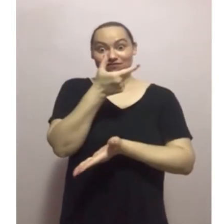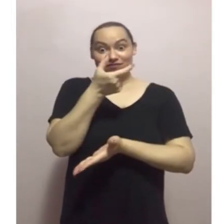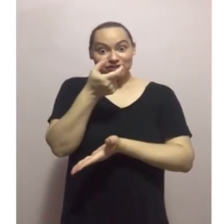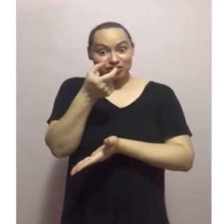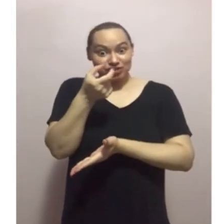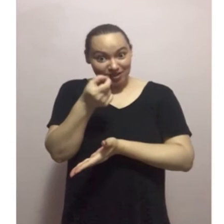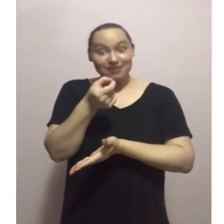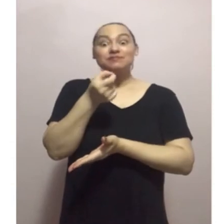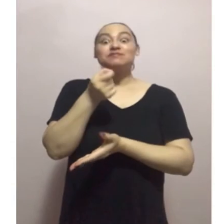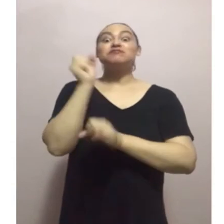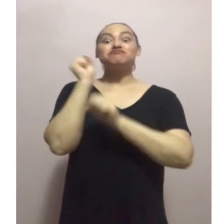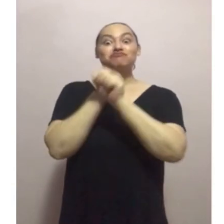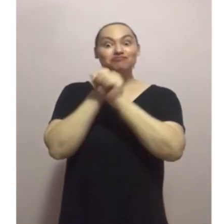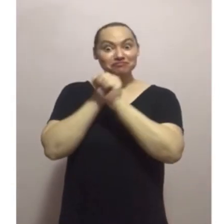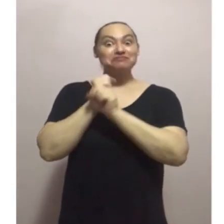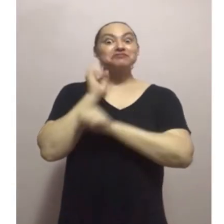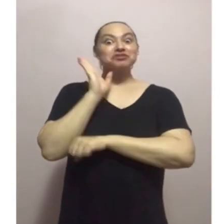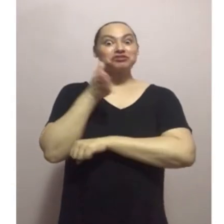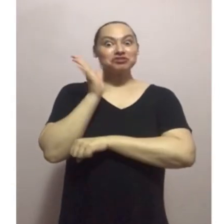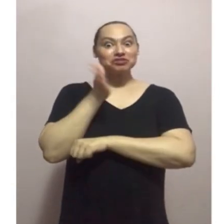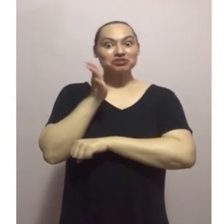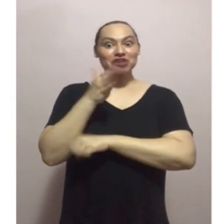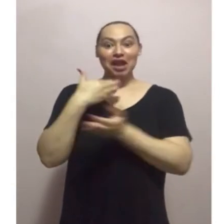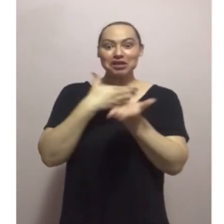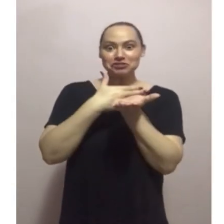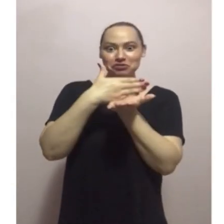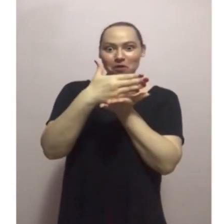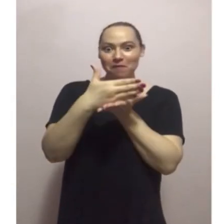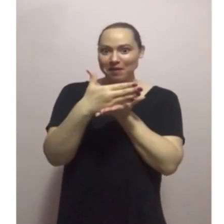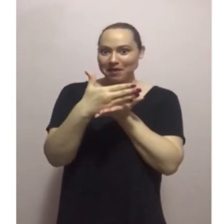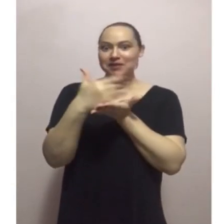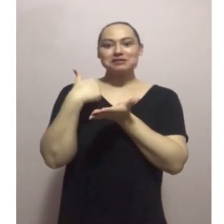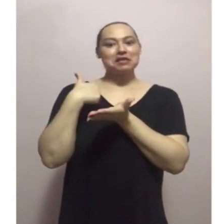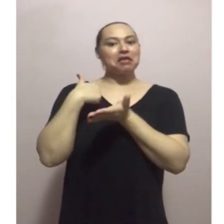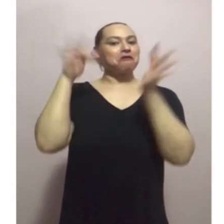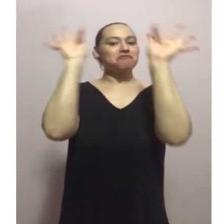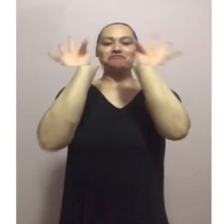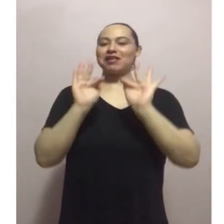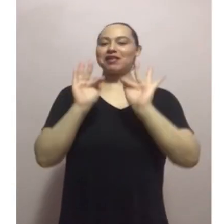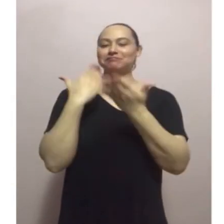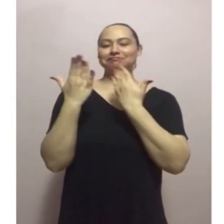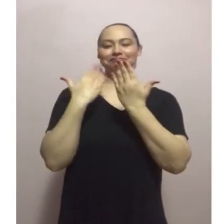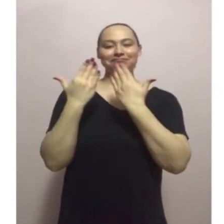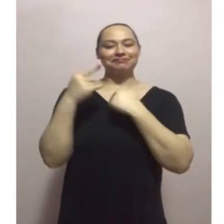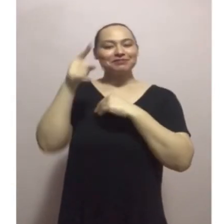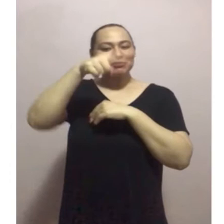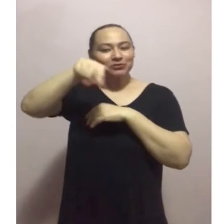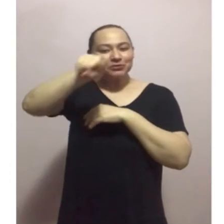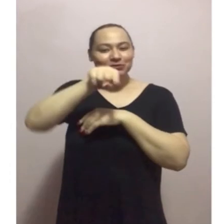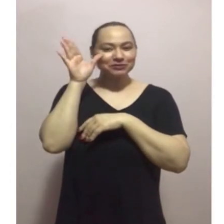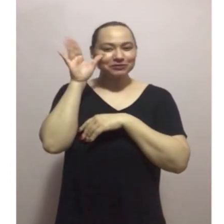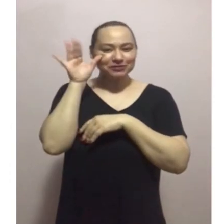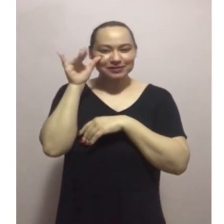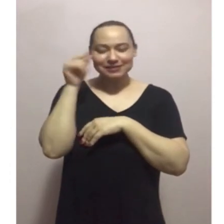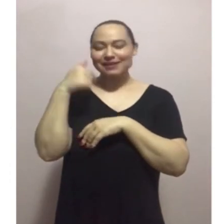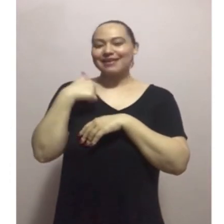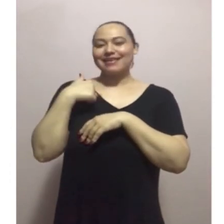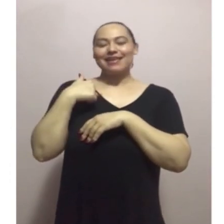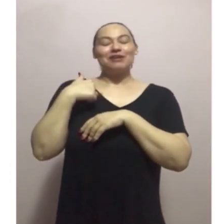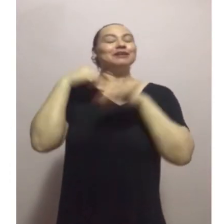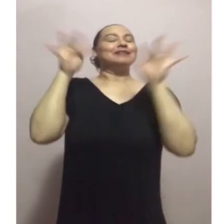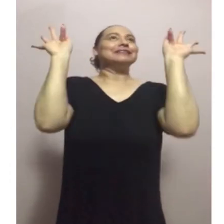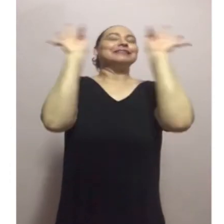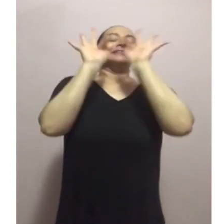gente começa agora em 2021. E estou muito feliz com todos vocês aqui nesse nosso bate-papo, que eu tenho um